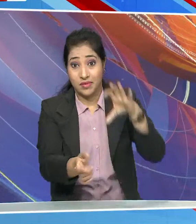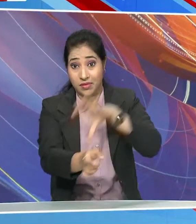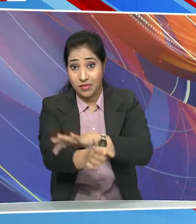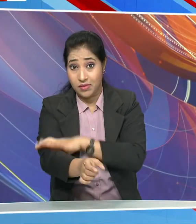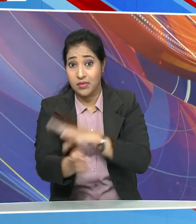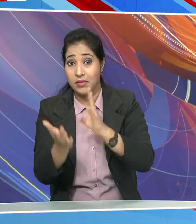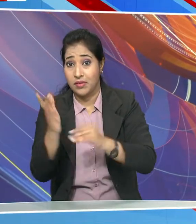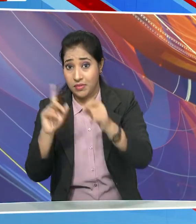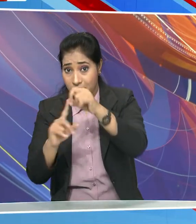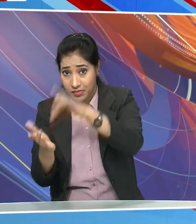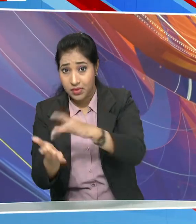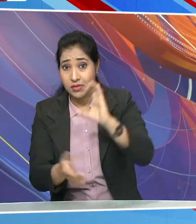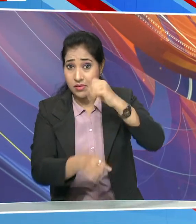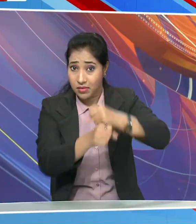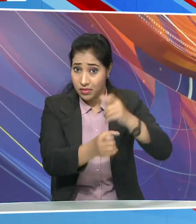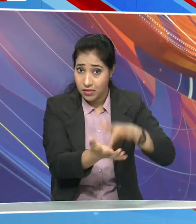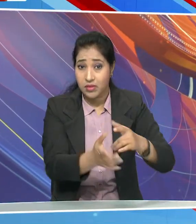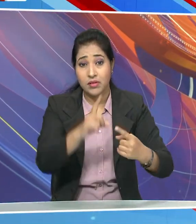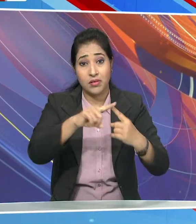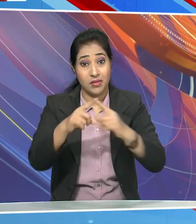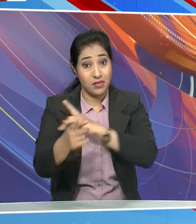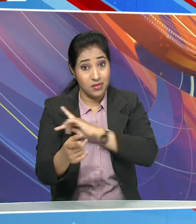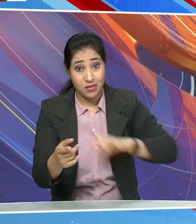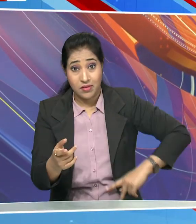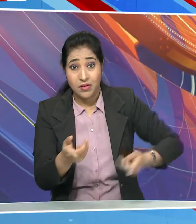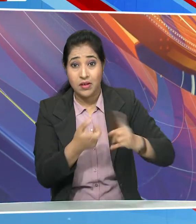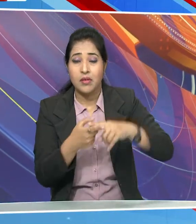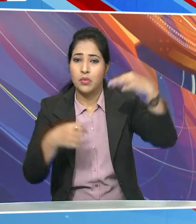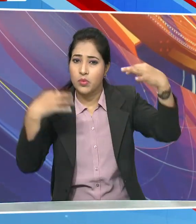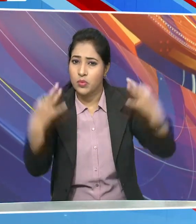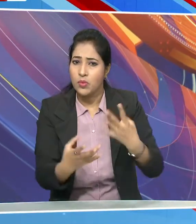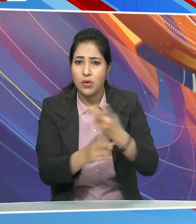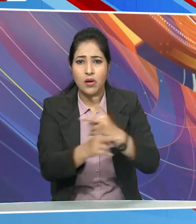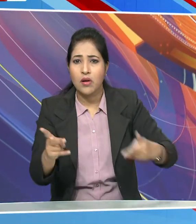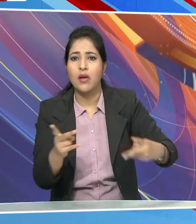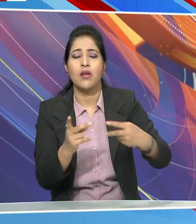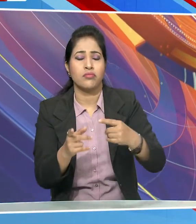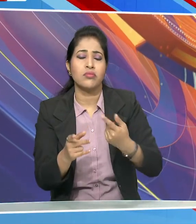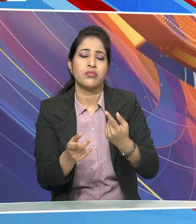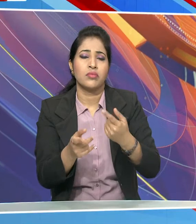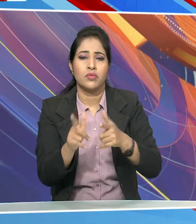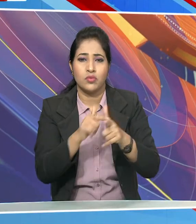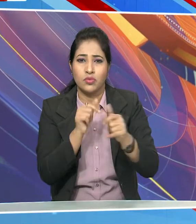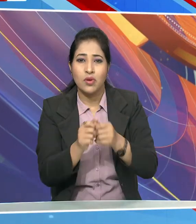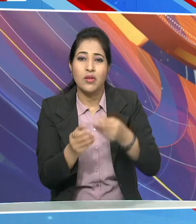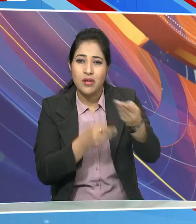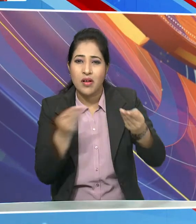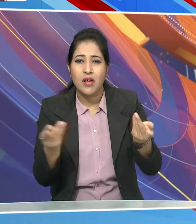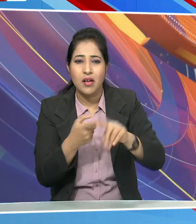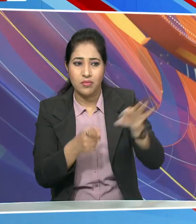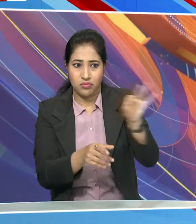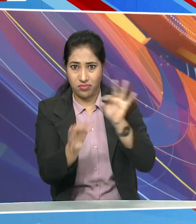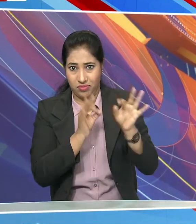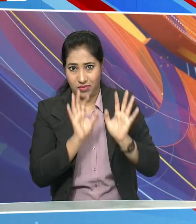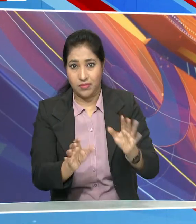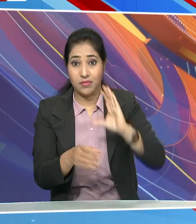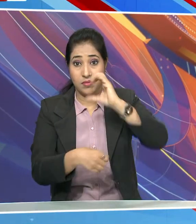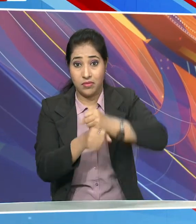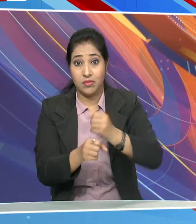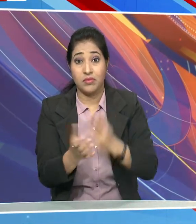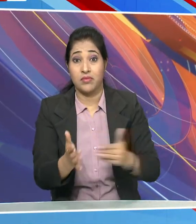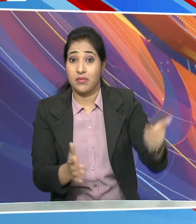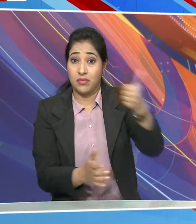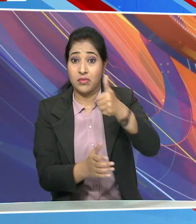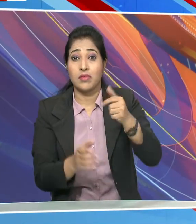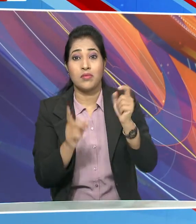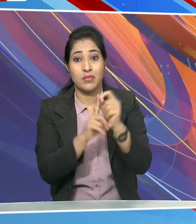प्रदेश छत्तीसगढ़ और तेलंगाना में नए प्रभारी और सा प्रभारी की नियुक्ति की है केंद्रीय संसदीय कार्य मंत्री परल जोशी